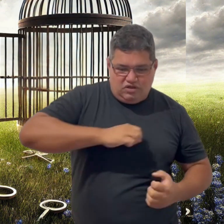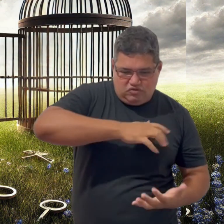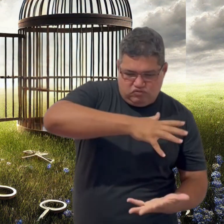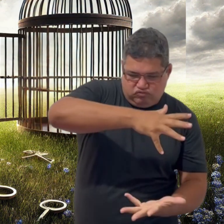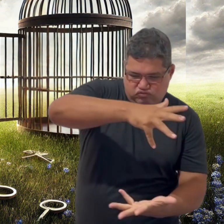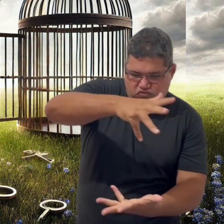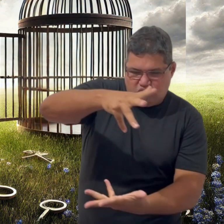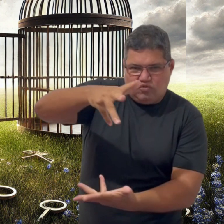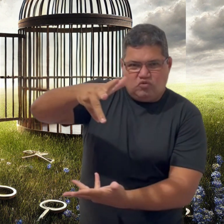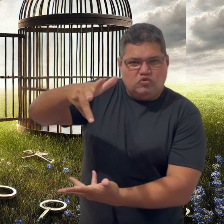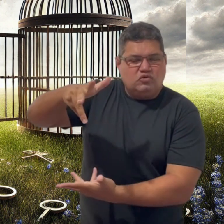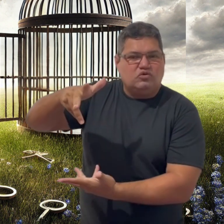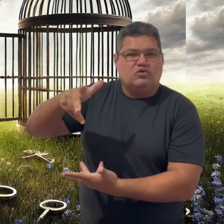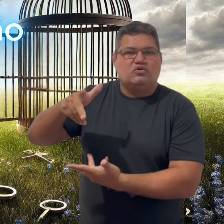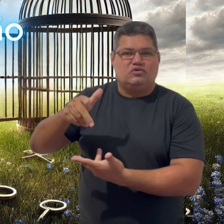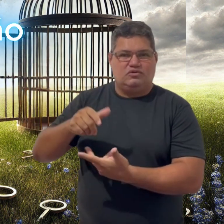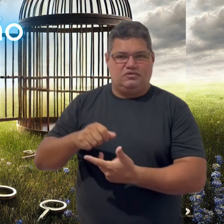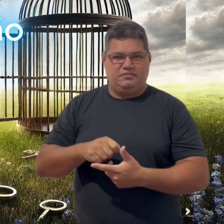destas